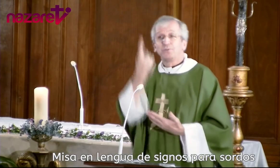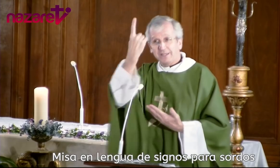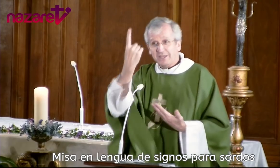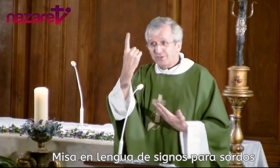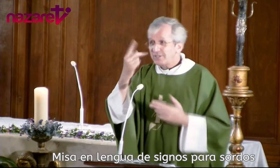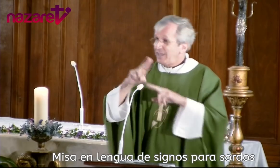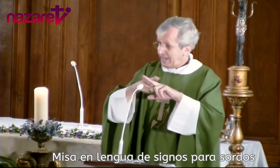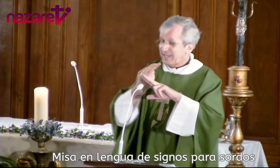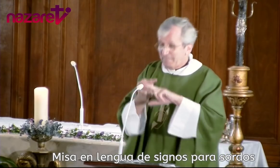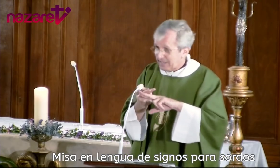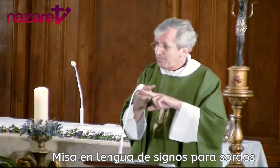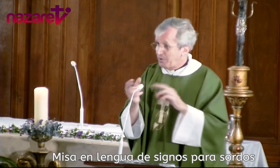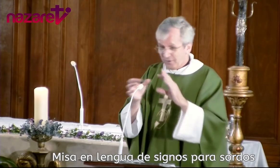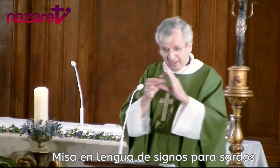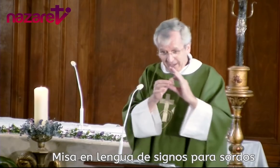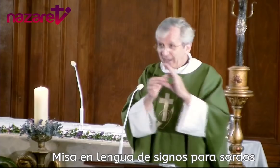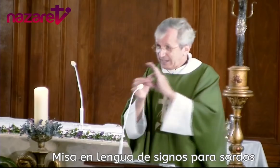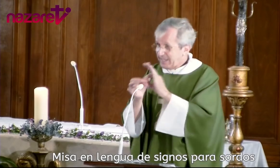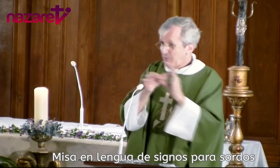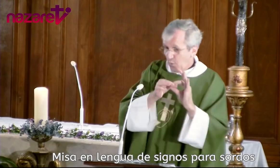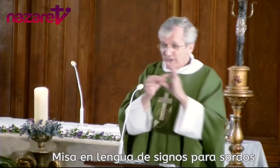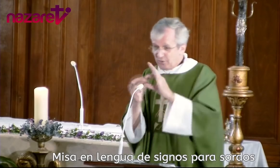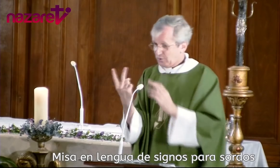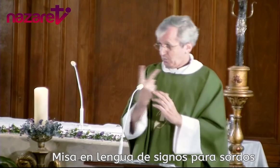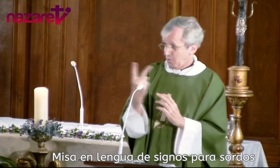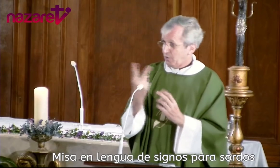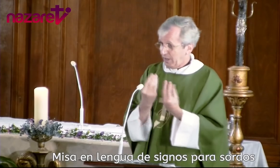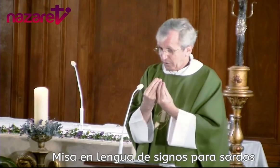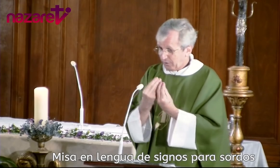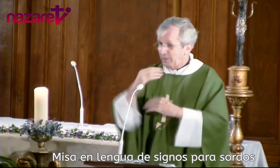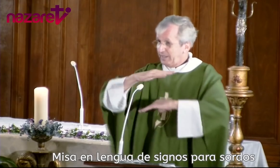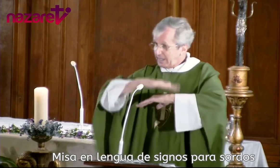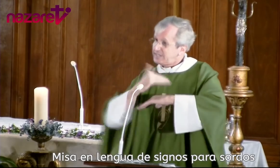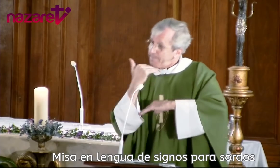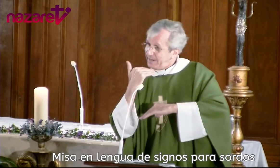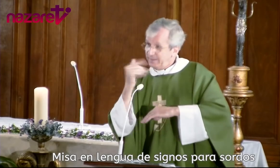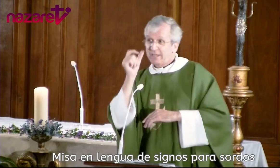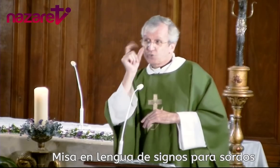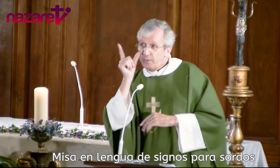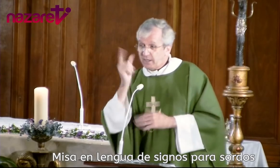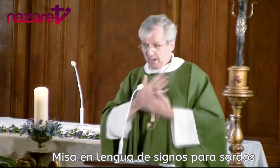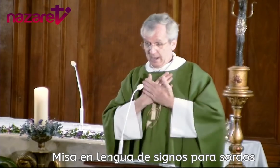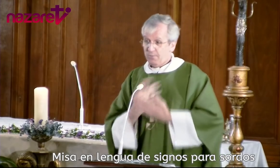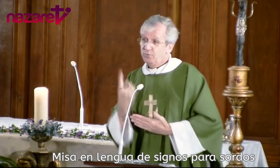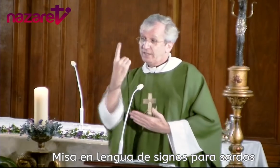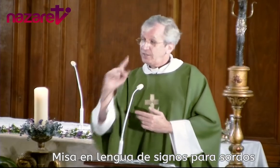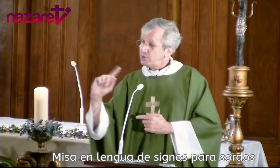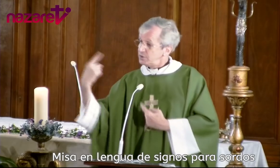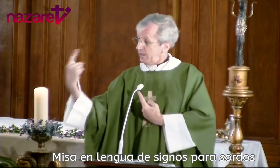de Dios es que el matrimonio estén unidos uno con el otro y sepan descubrir la voluntad de Dios en